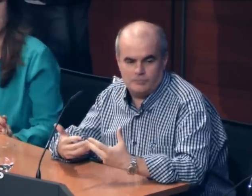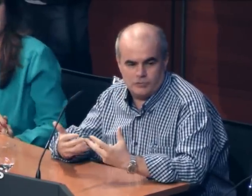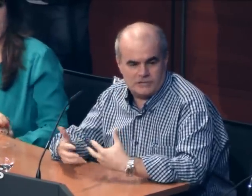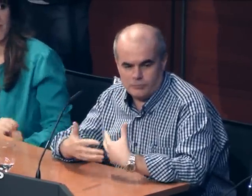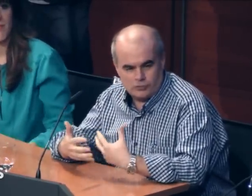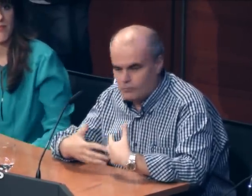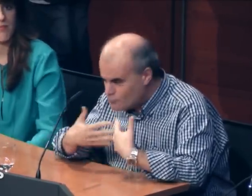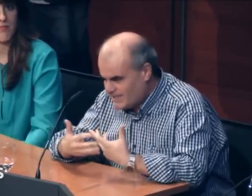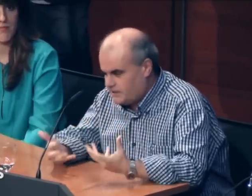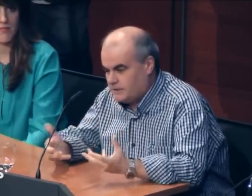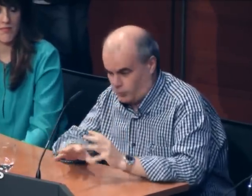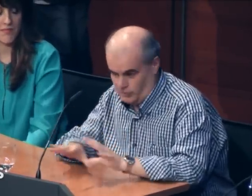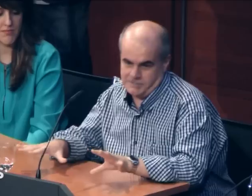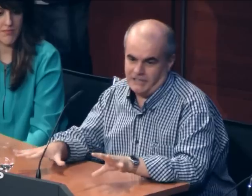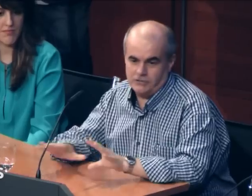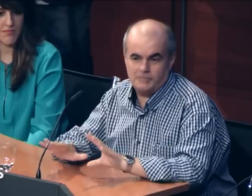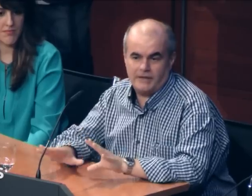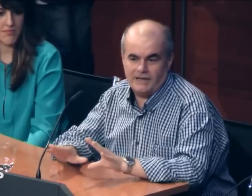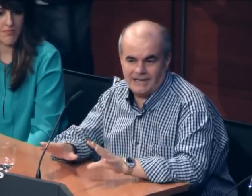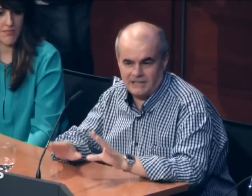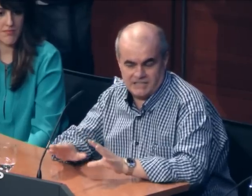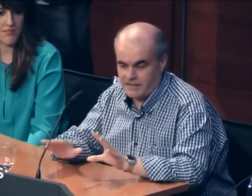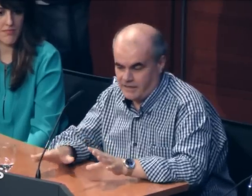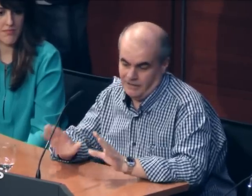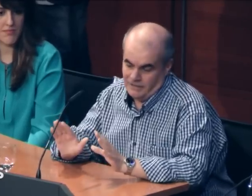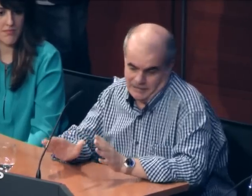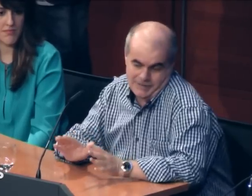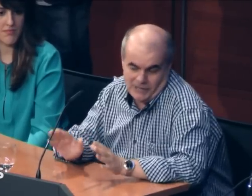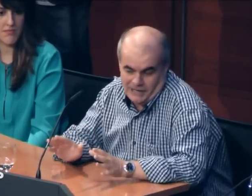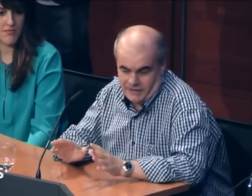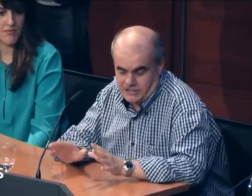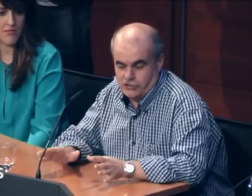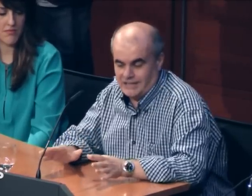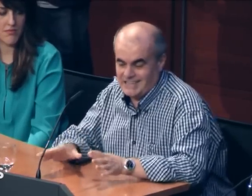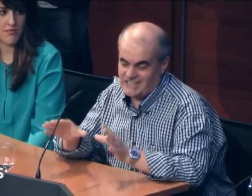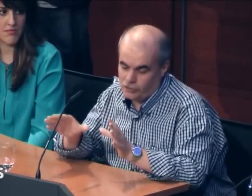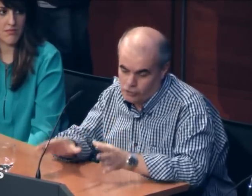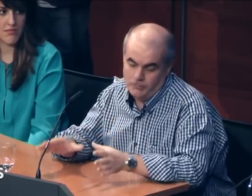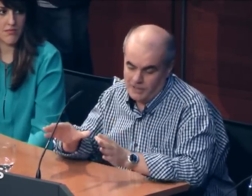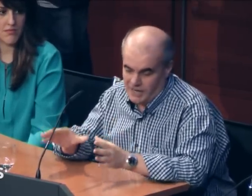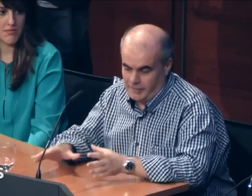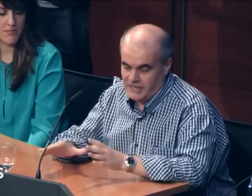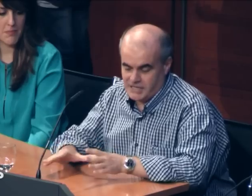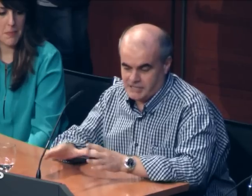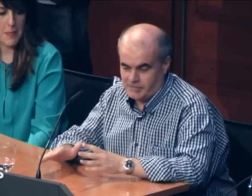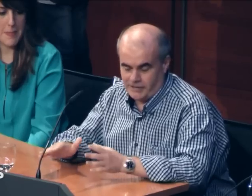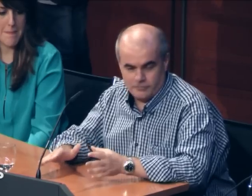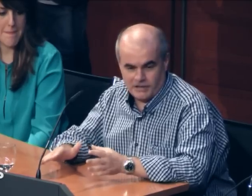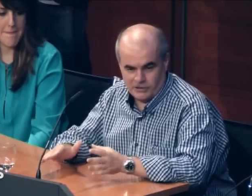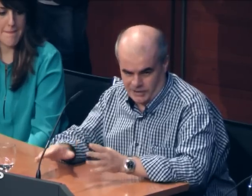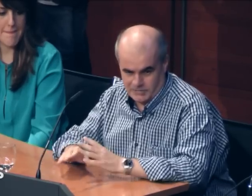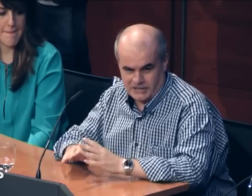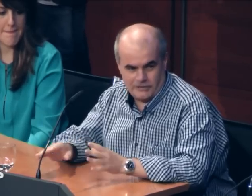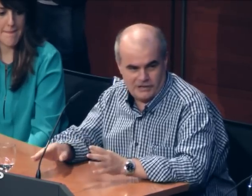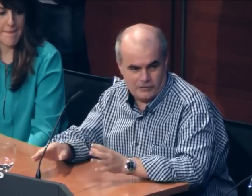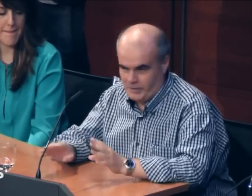poco tiempo se apuntó mucha gente por toda España. Esto nos parecía que era el test esencial. Teníamos la decisión de que si no había esa base para hacer un